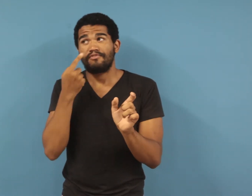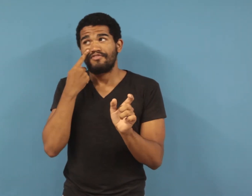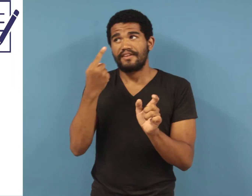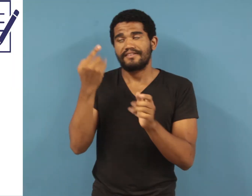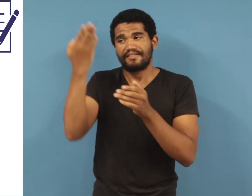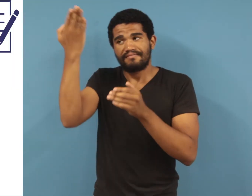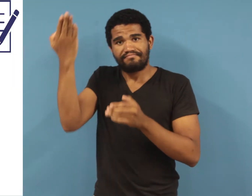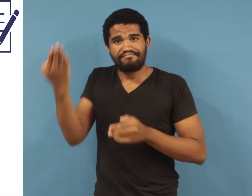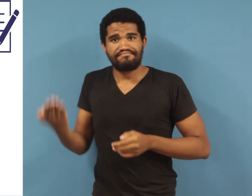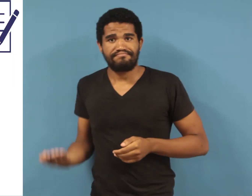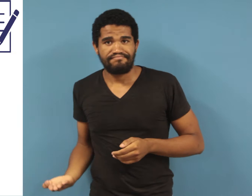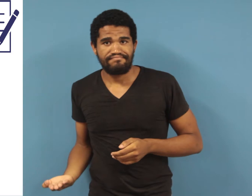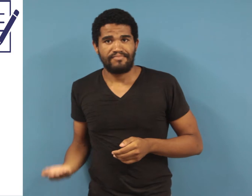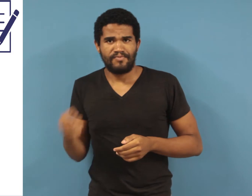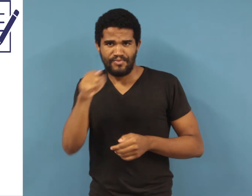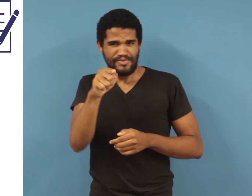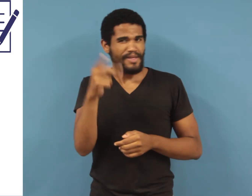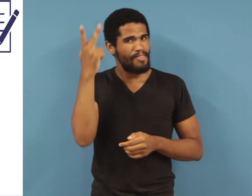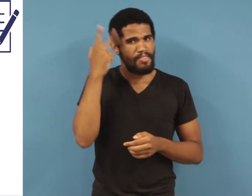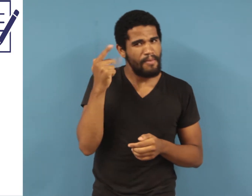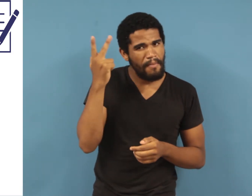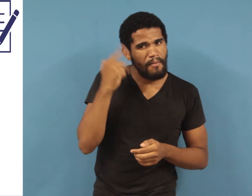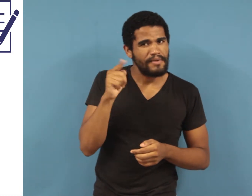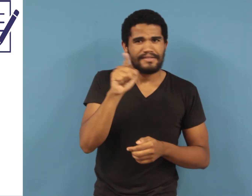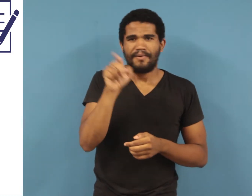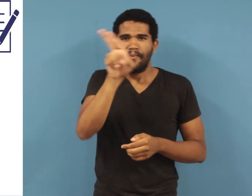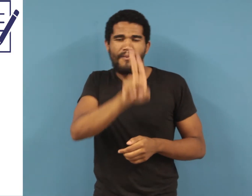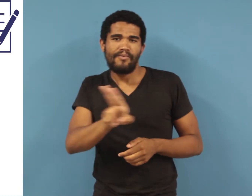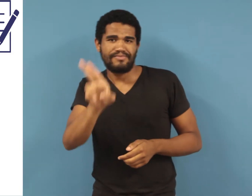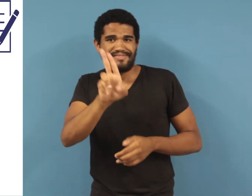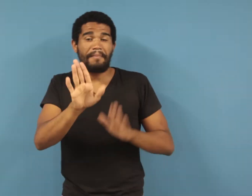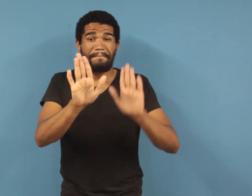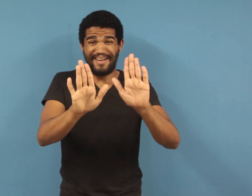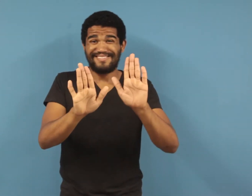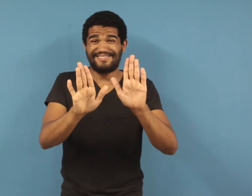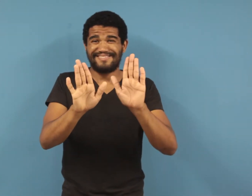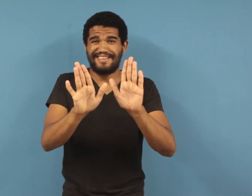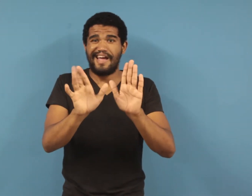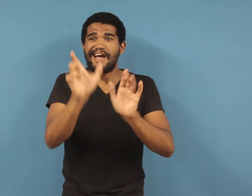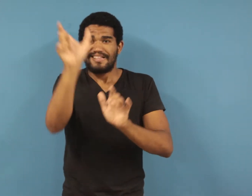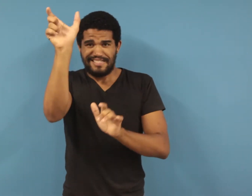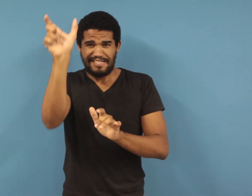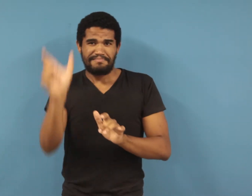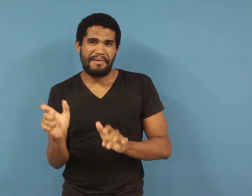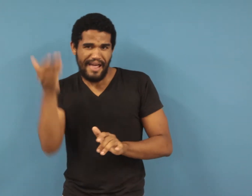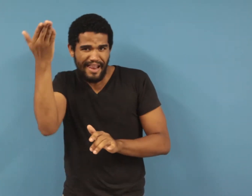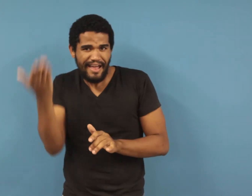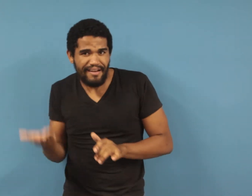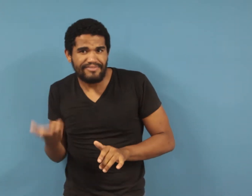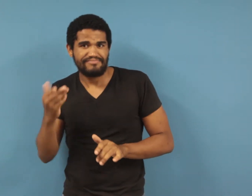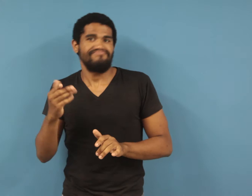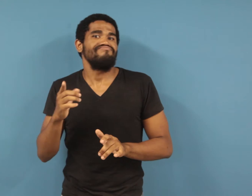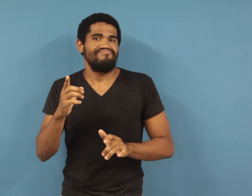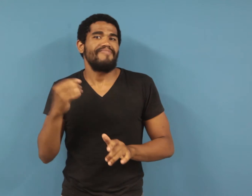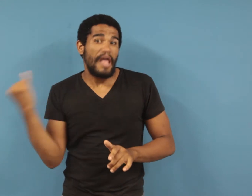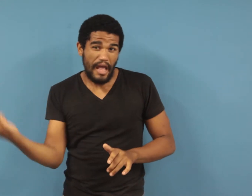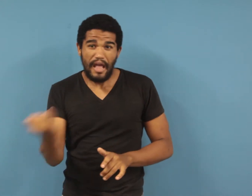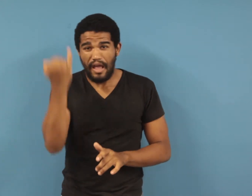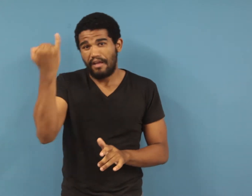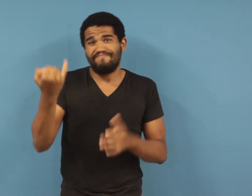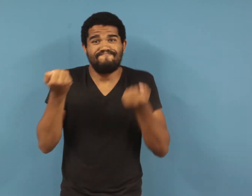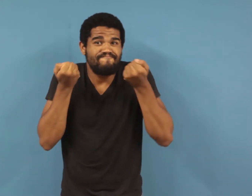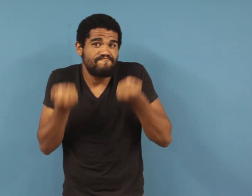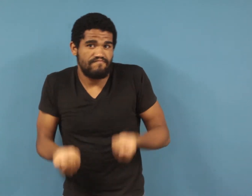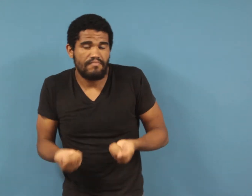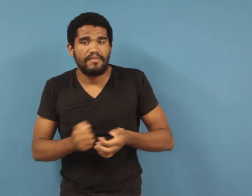de. Pois. Caso. Mas elas são muito importantes. Tem na descrição do